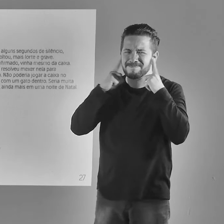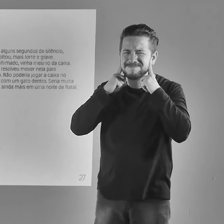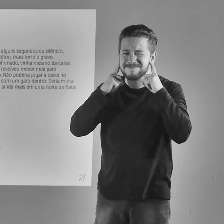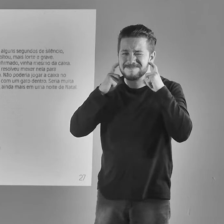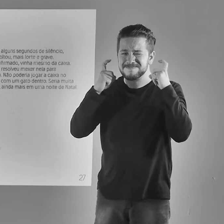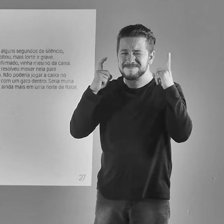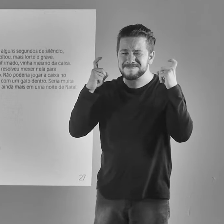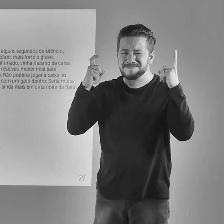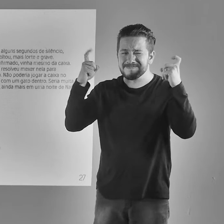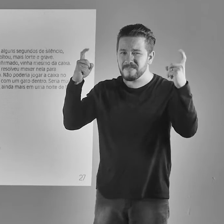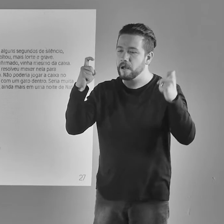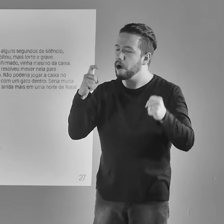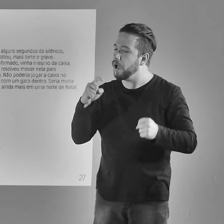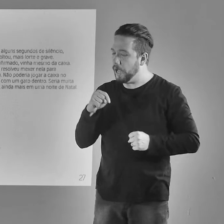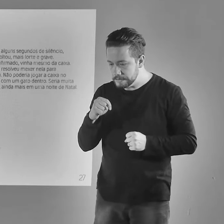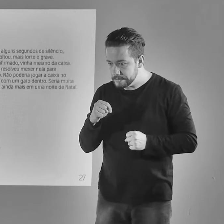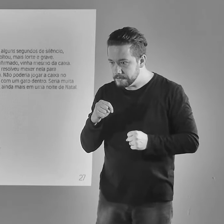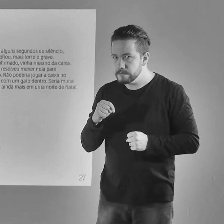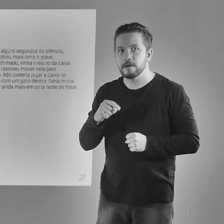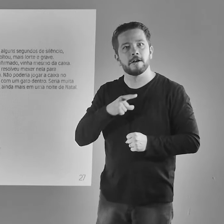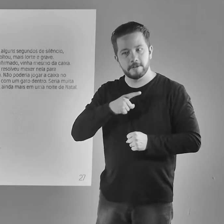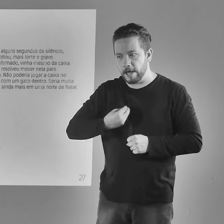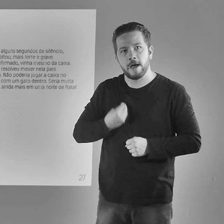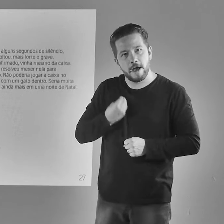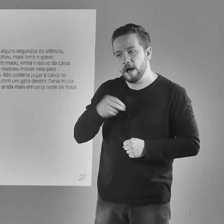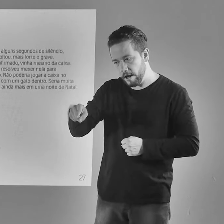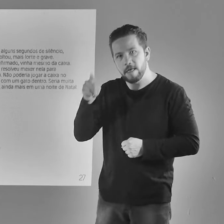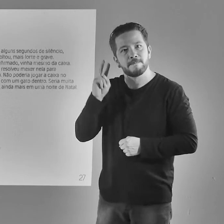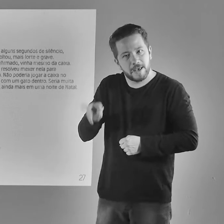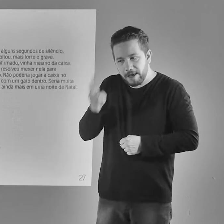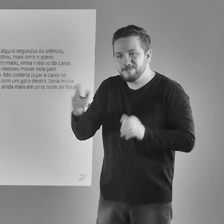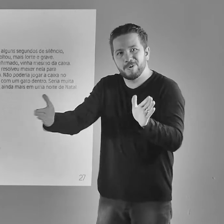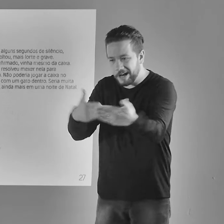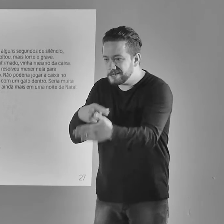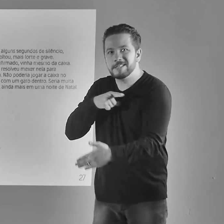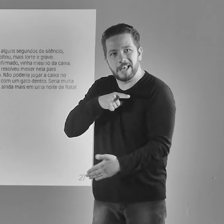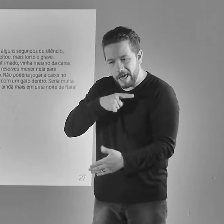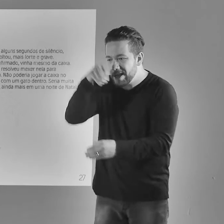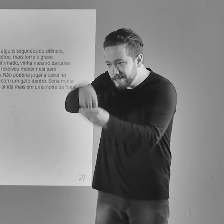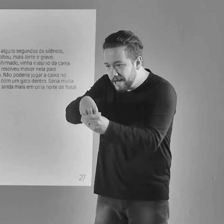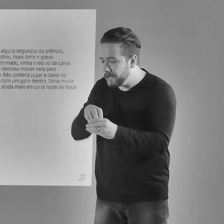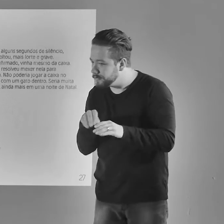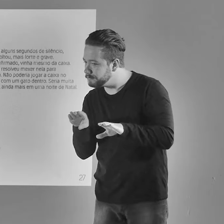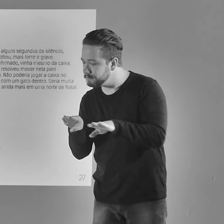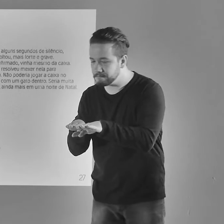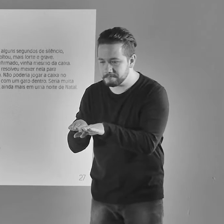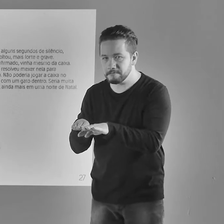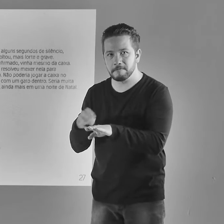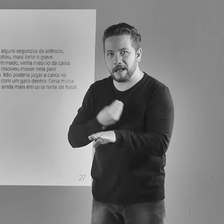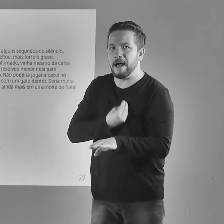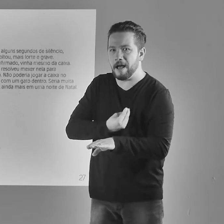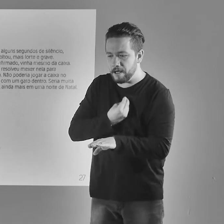Dessa vez estava confirmado. O barulho vinha mesmo de dentro da caixa. Meu pai